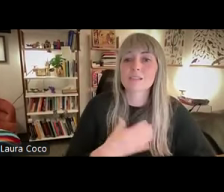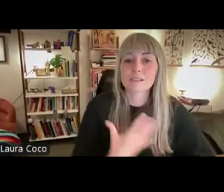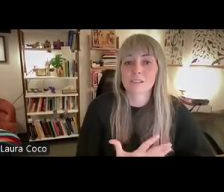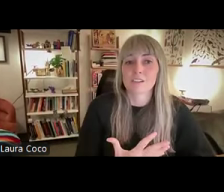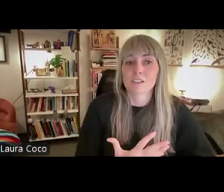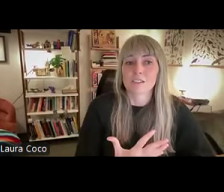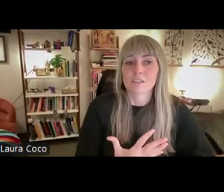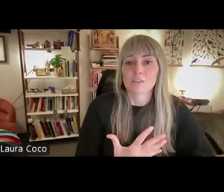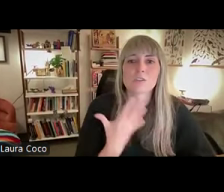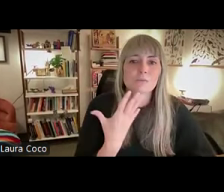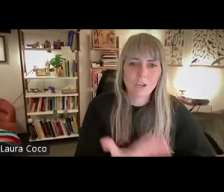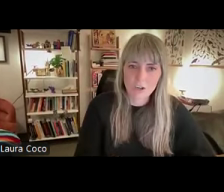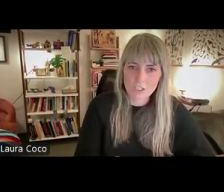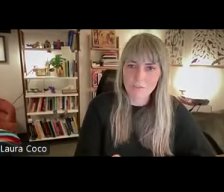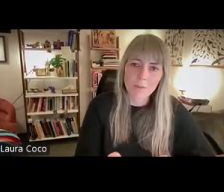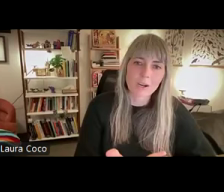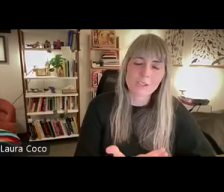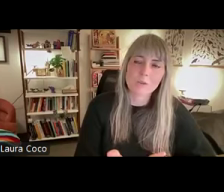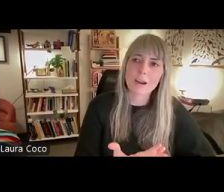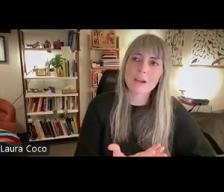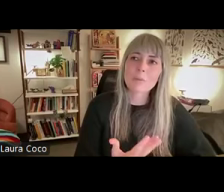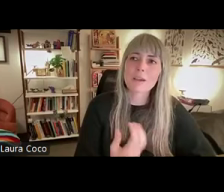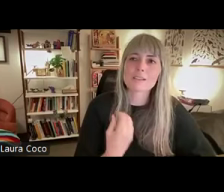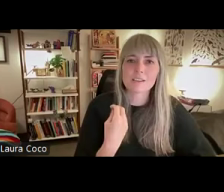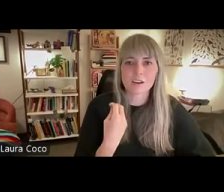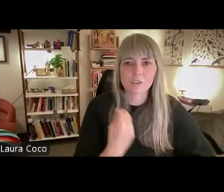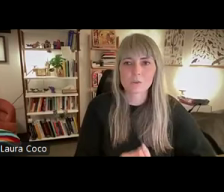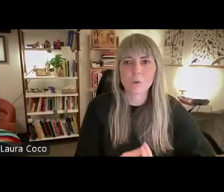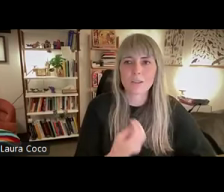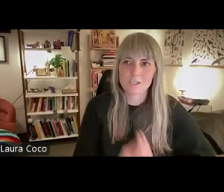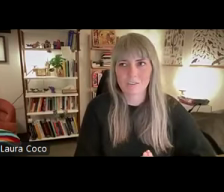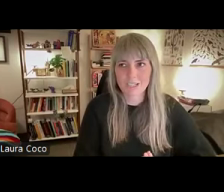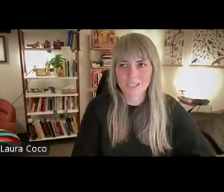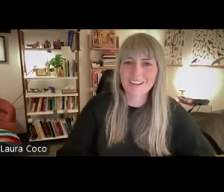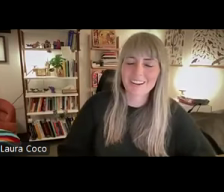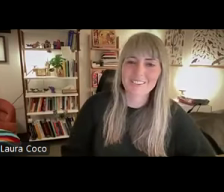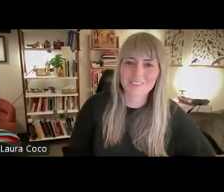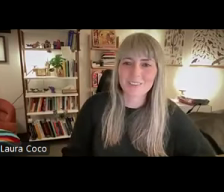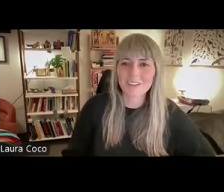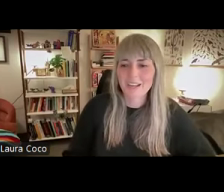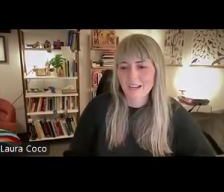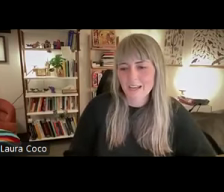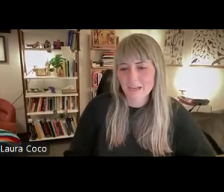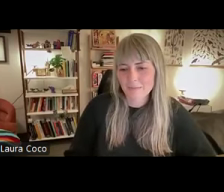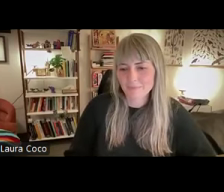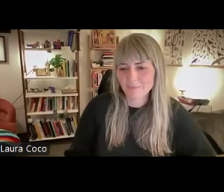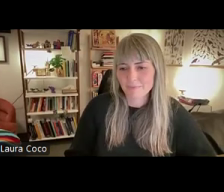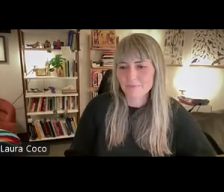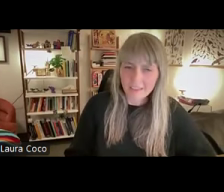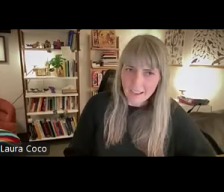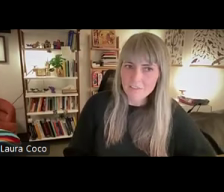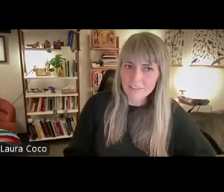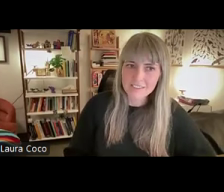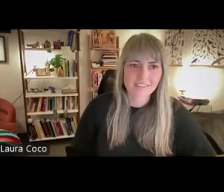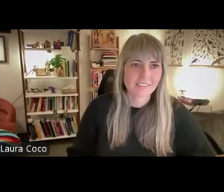y realmente no es a nosotros. Deberíamos enfocarnos en esto, en animar a los trabajadores a poner ponerse estos